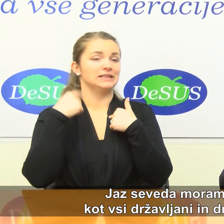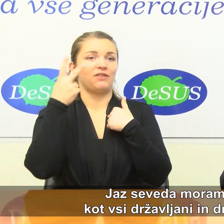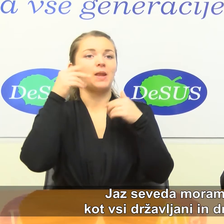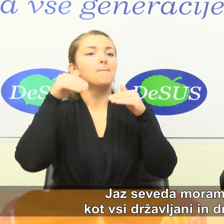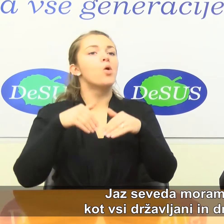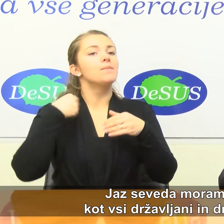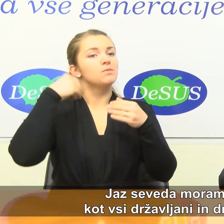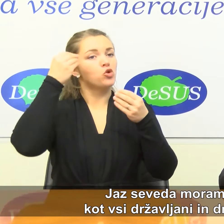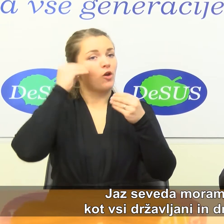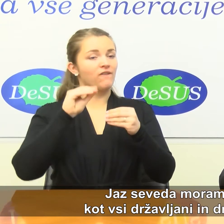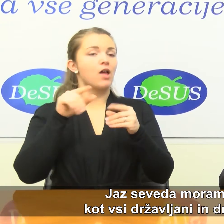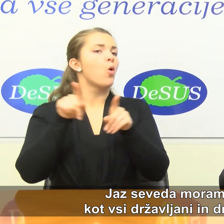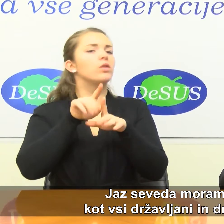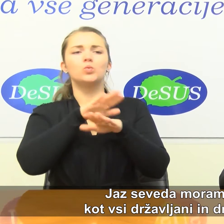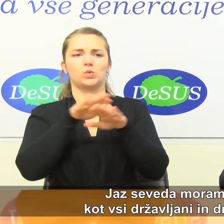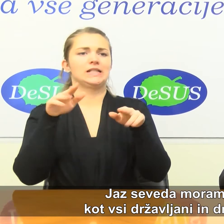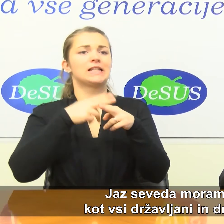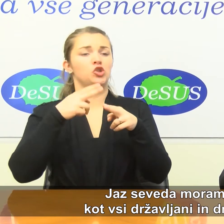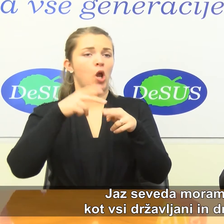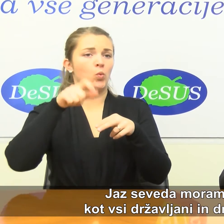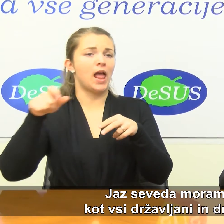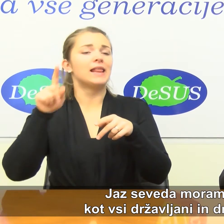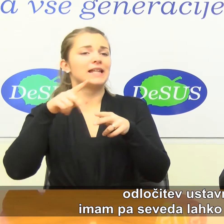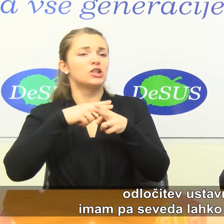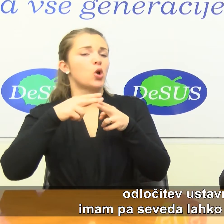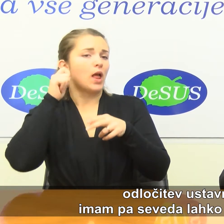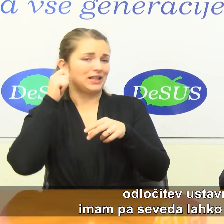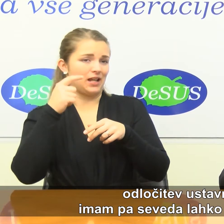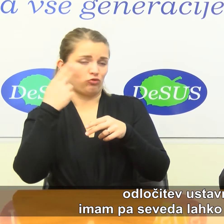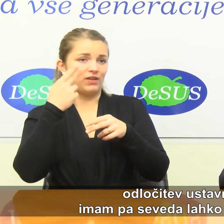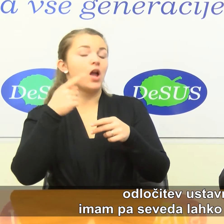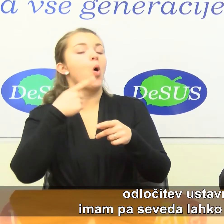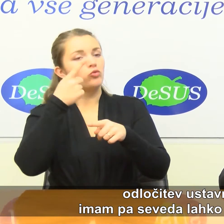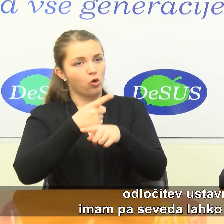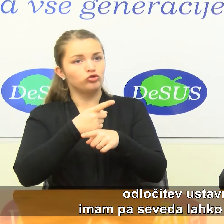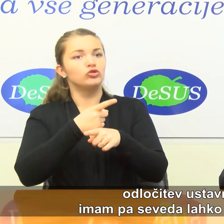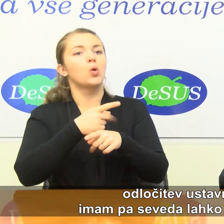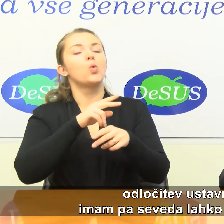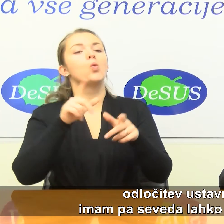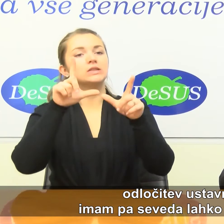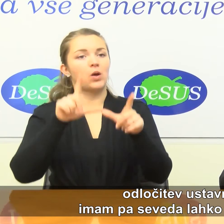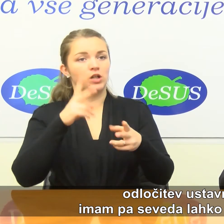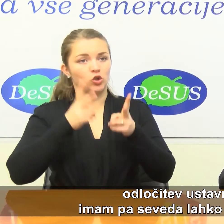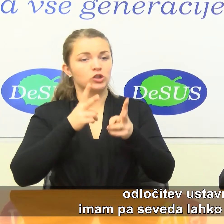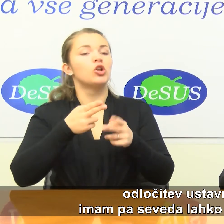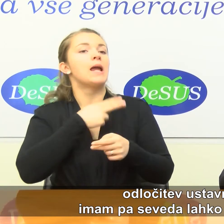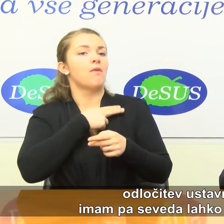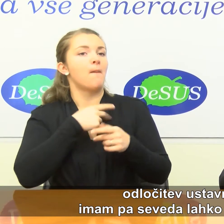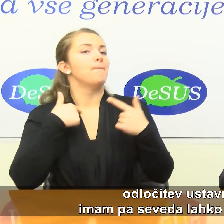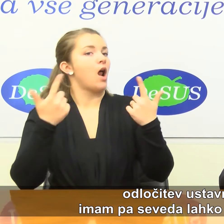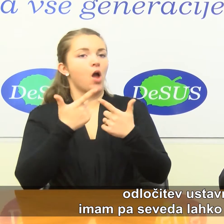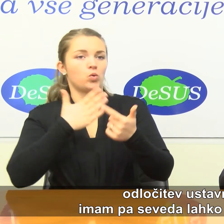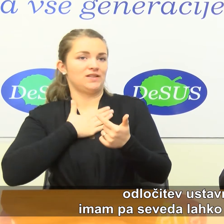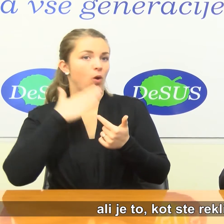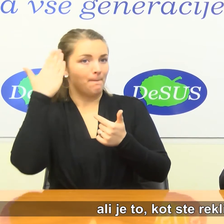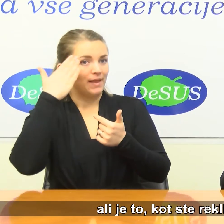seveda moram spoštovati, tako kot vsi državljani in državljanke Slovenije, odločitev Ustavnega sodišča, imam pa seveda lahko